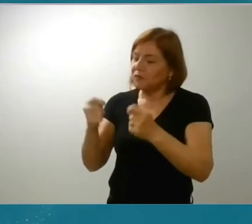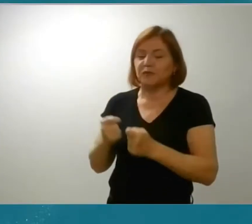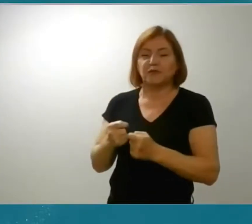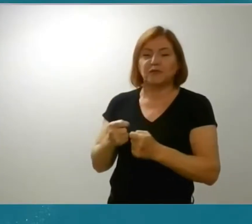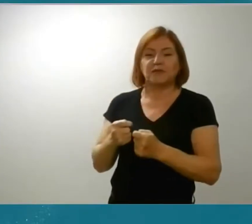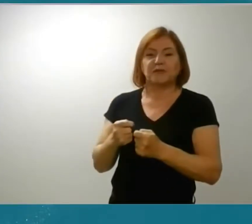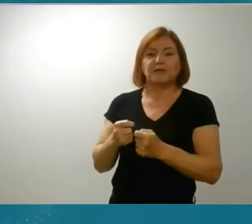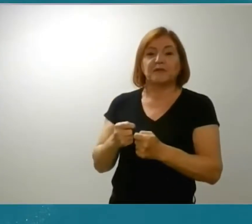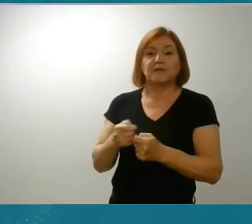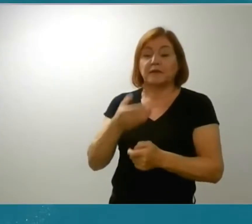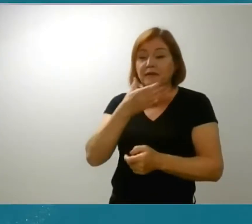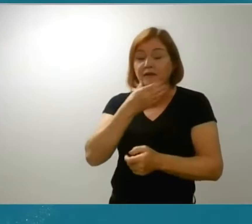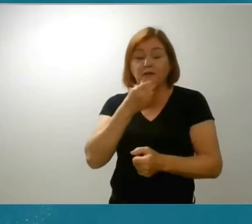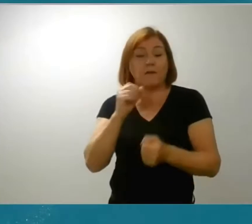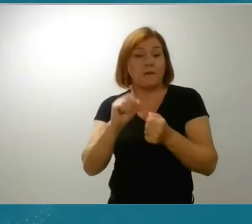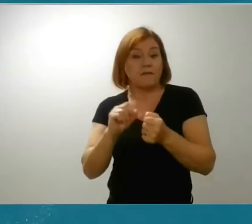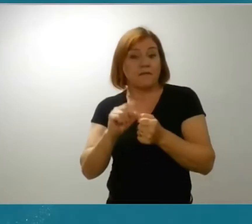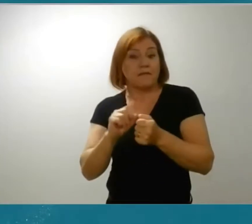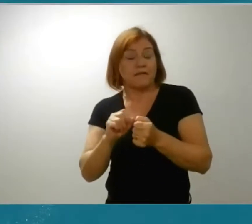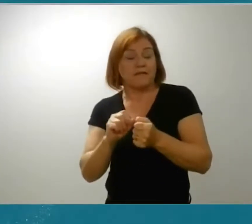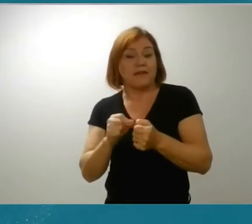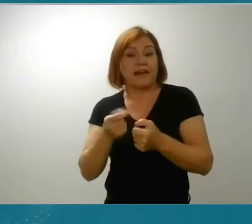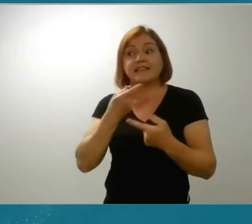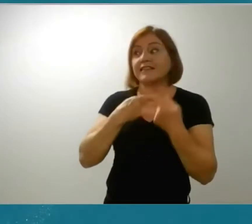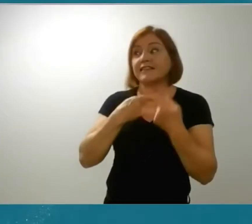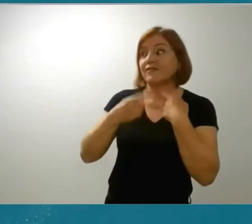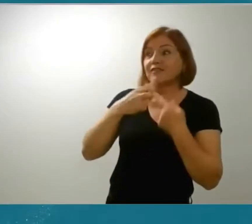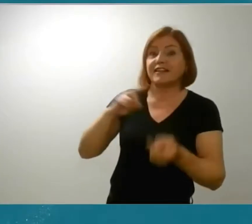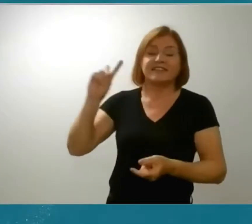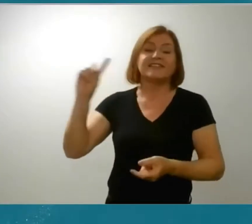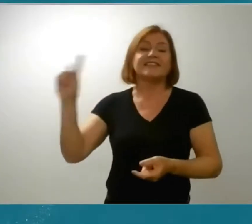é? É mulher